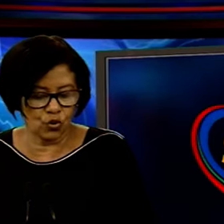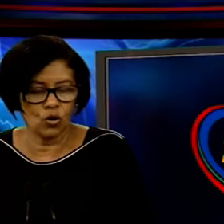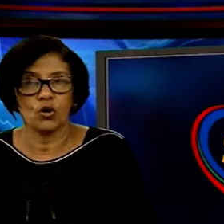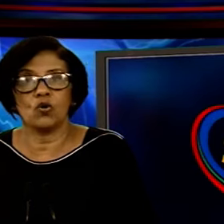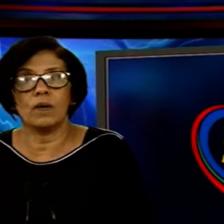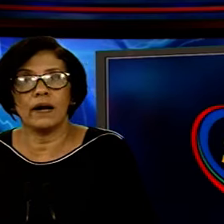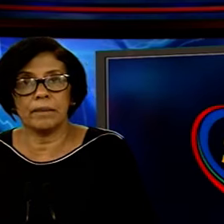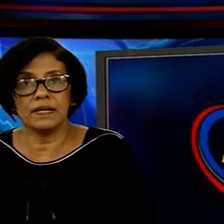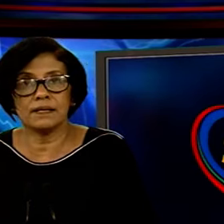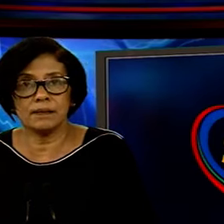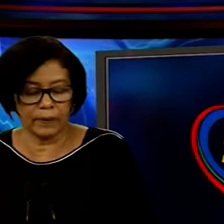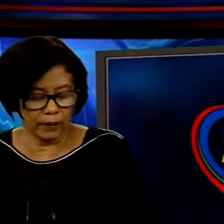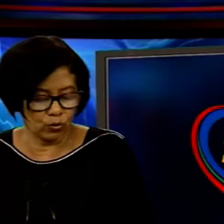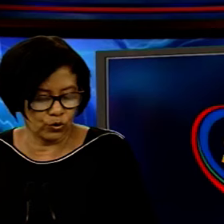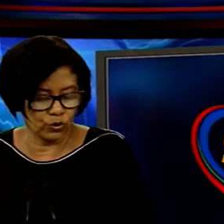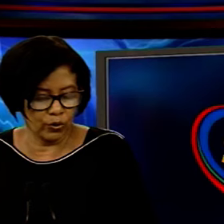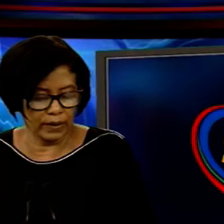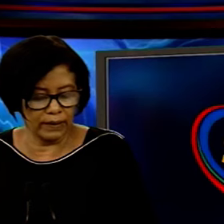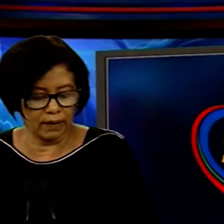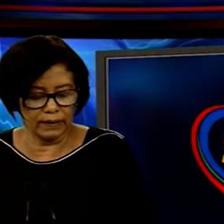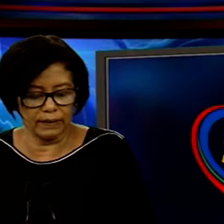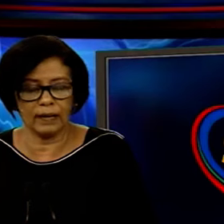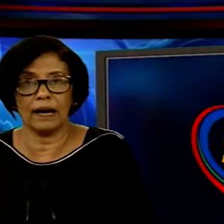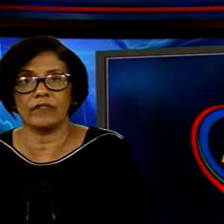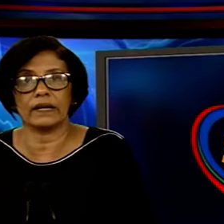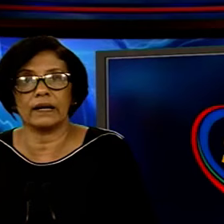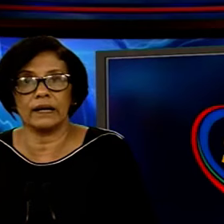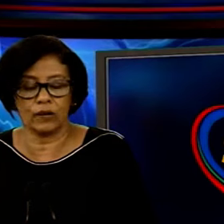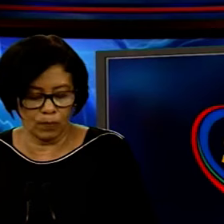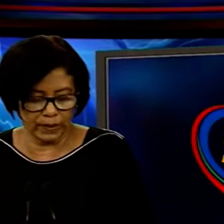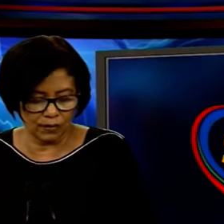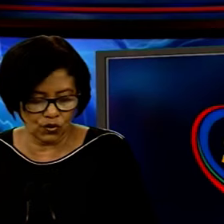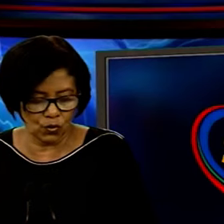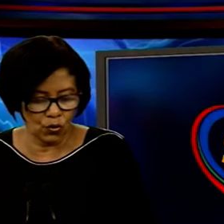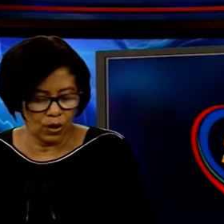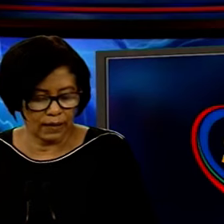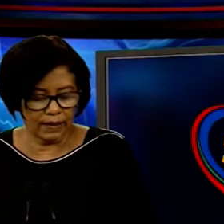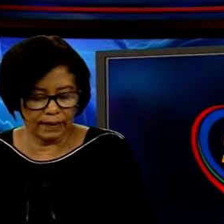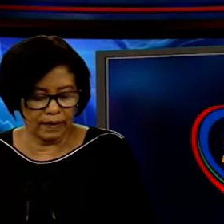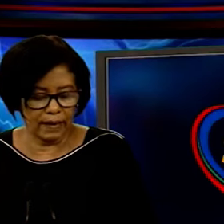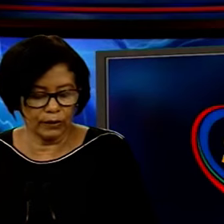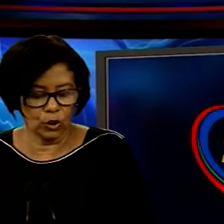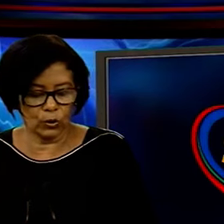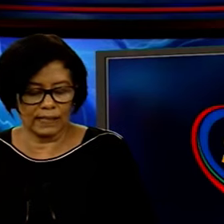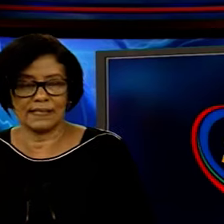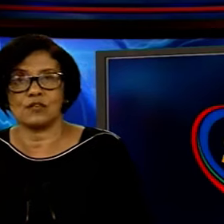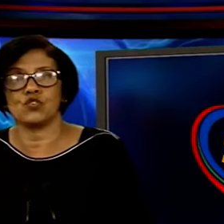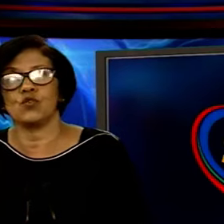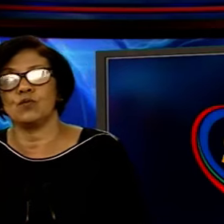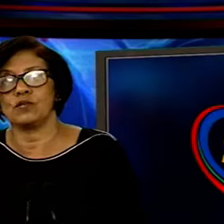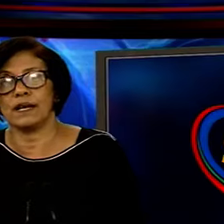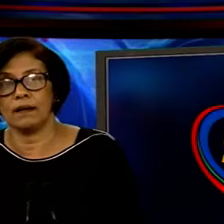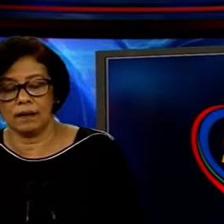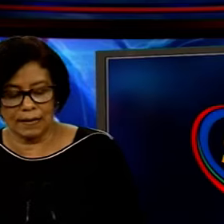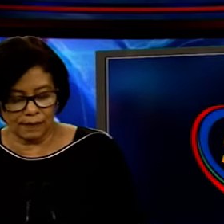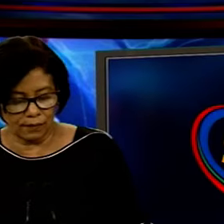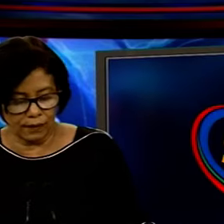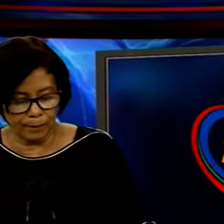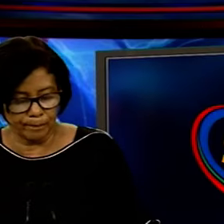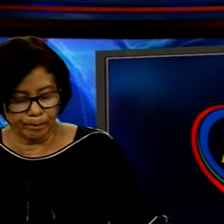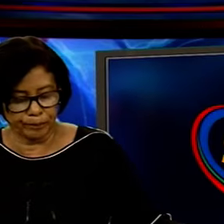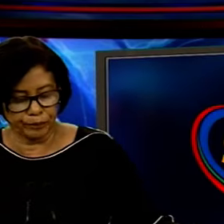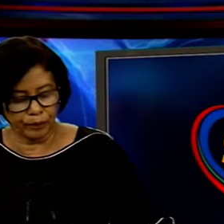décision. Comment est mesure précaution ayant lié avec recommandations, guidelines, l'Organisation mondiale de la